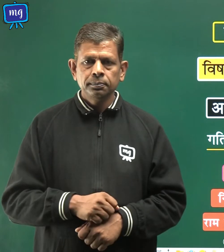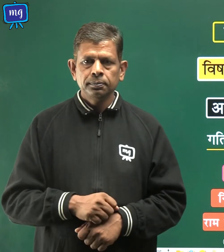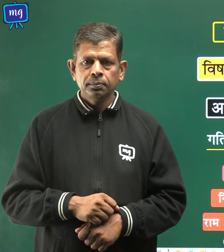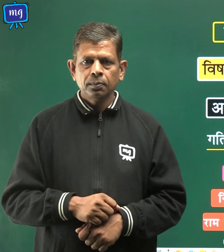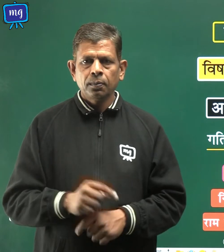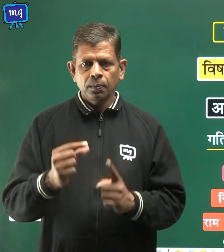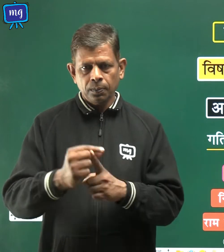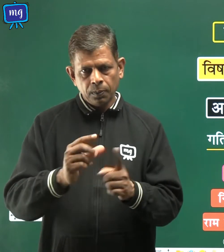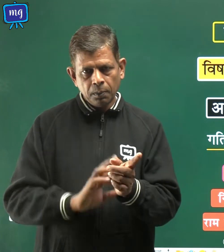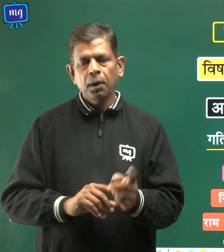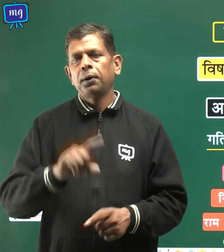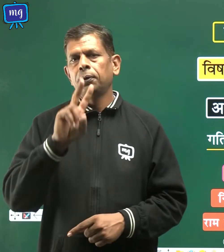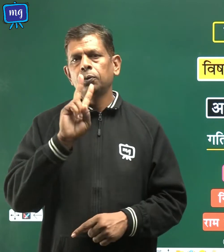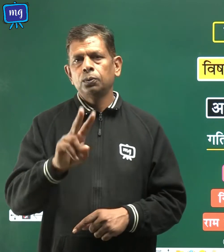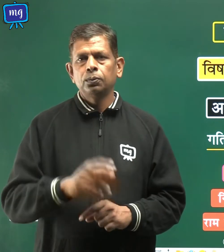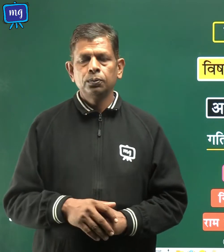भाग 2।